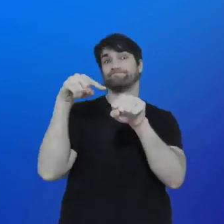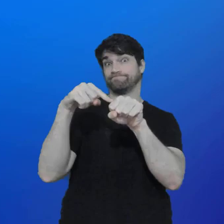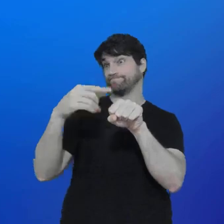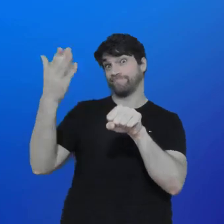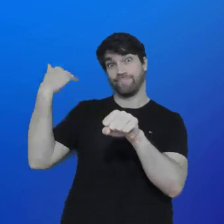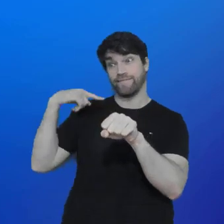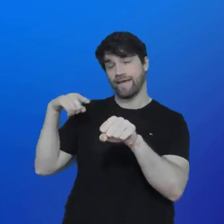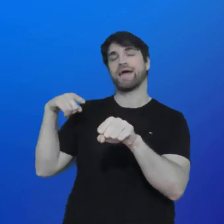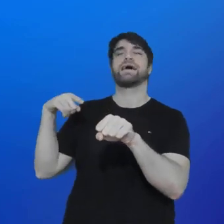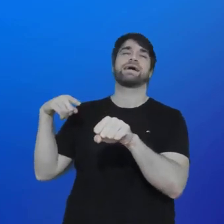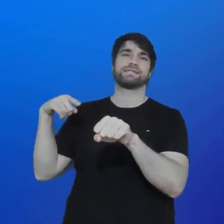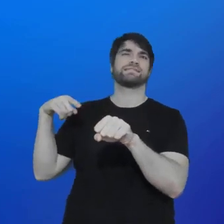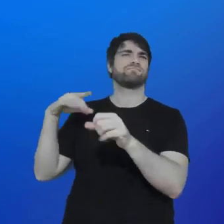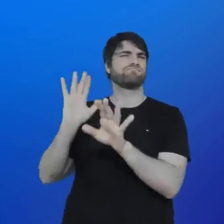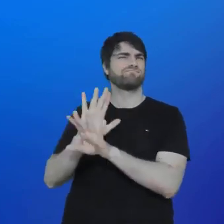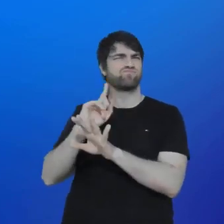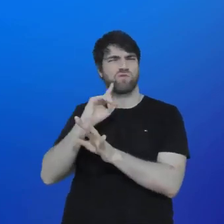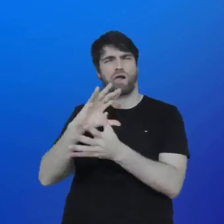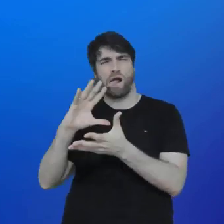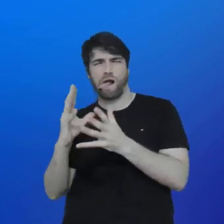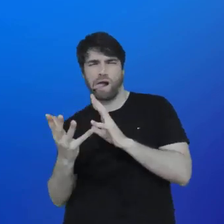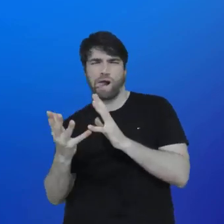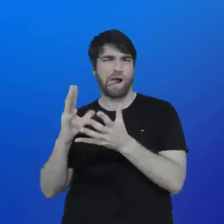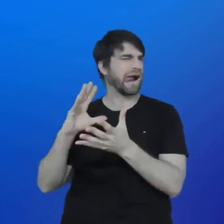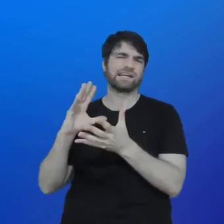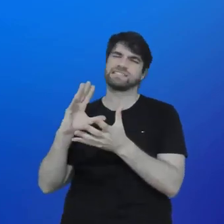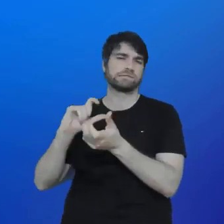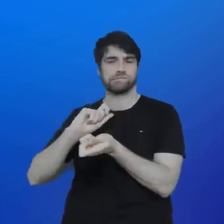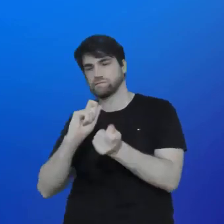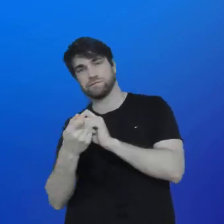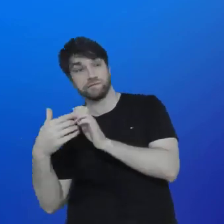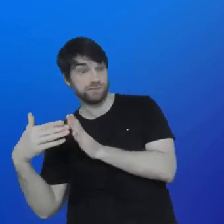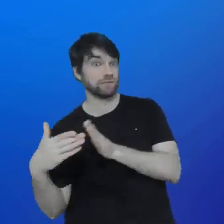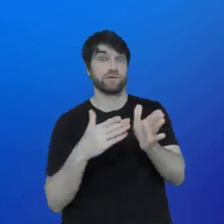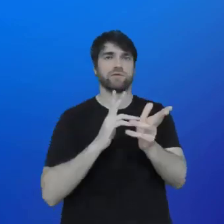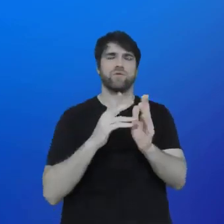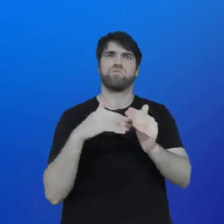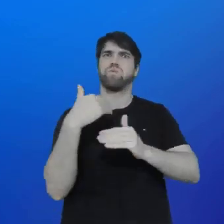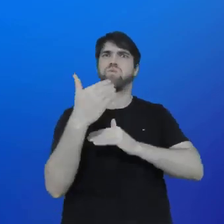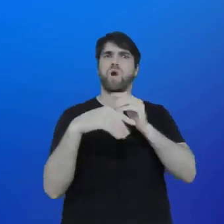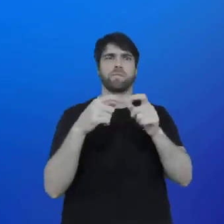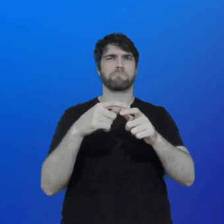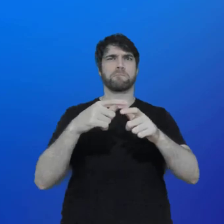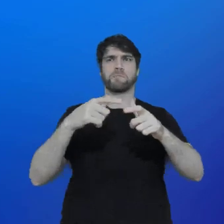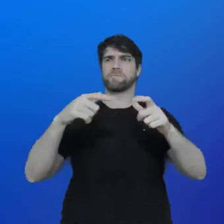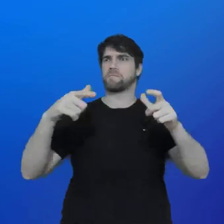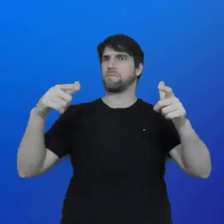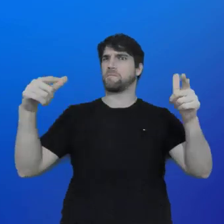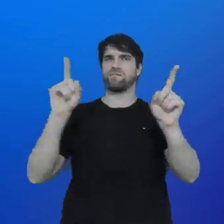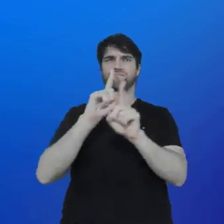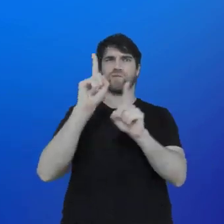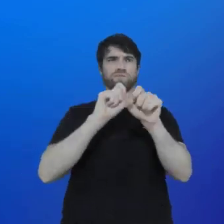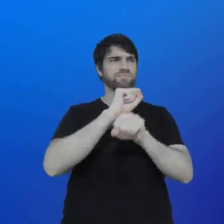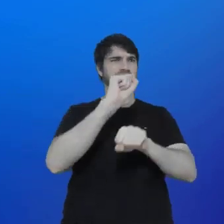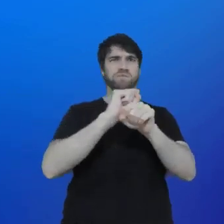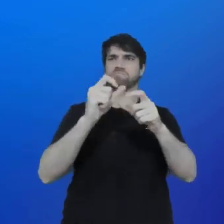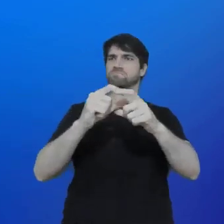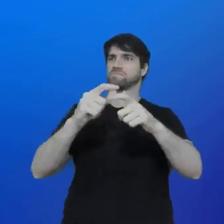natural. Este descubrimiento que mencioné anteriormente hizo que la comunidad sorda diera un giro hacia la lengua de señas, cosa que le permitió avanzar